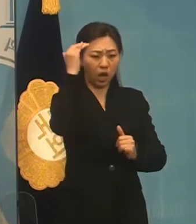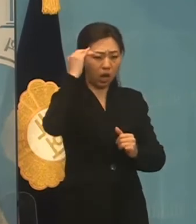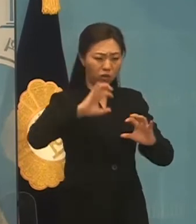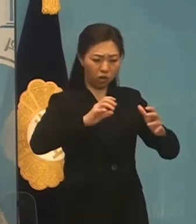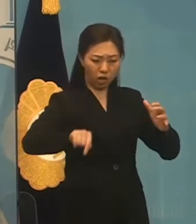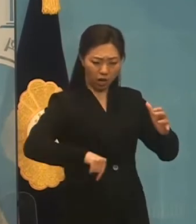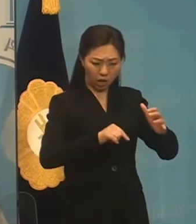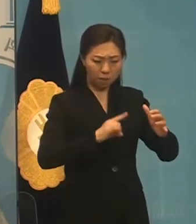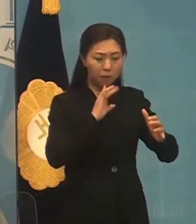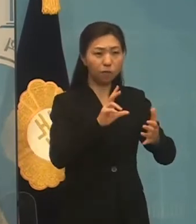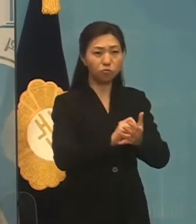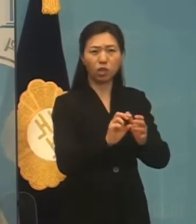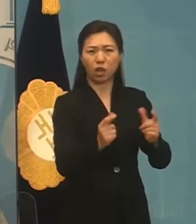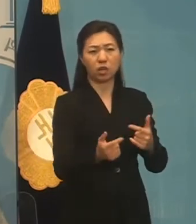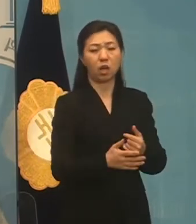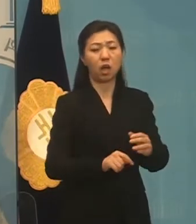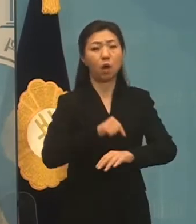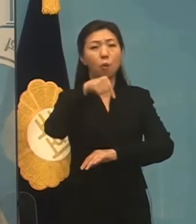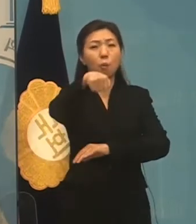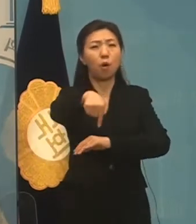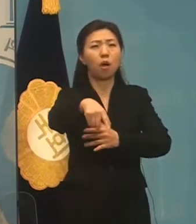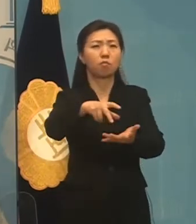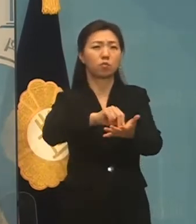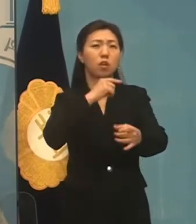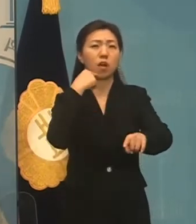점을 단적으로 보여줍니다.